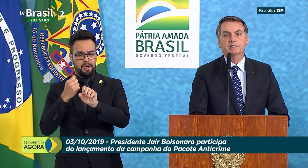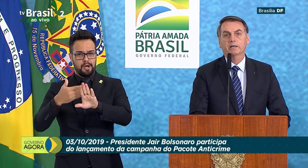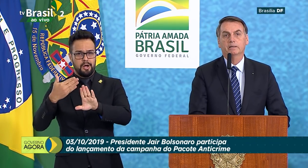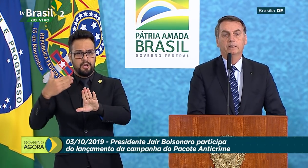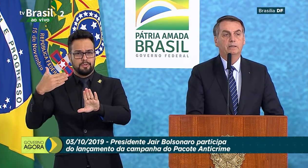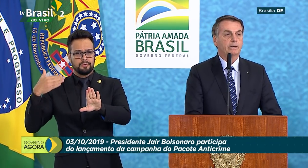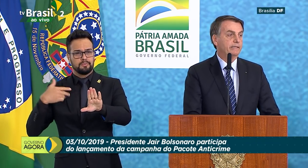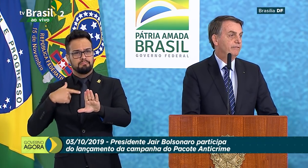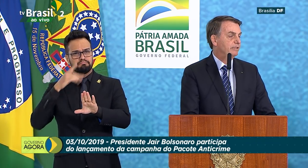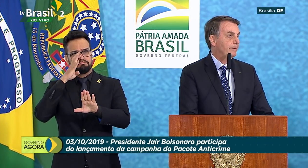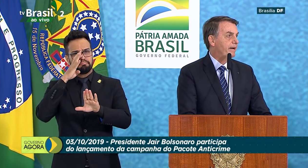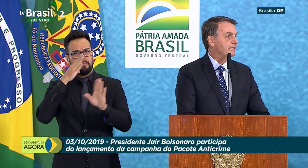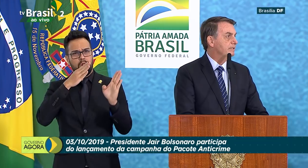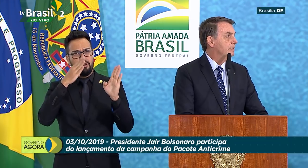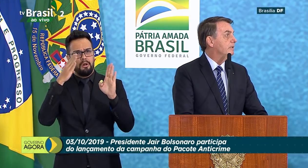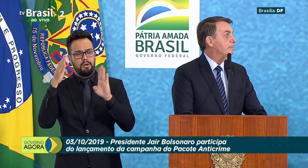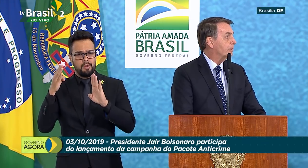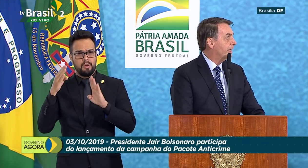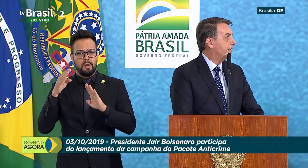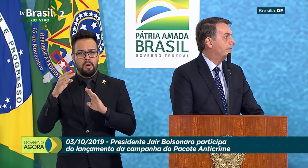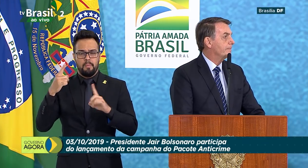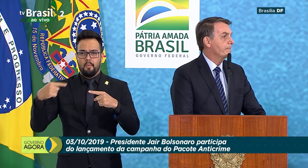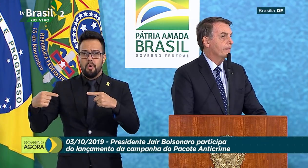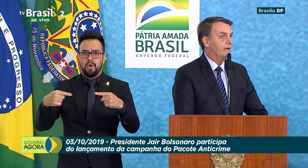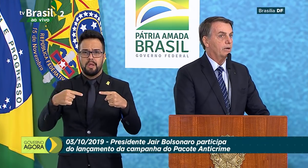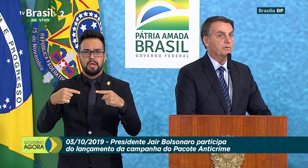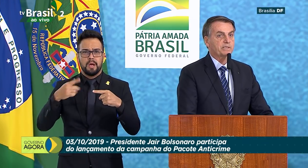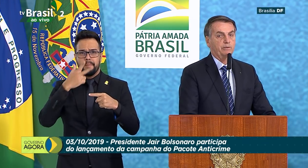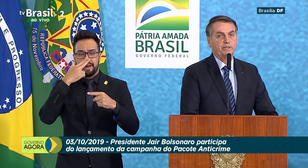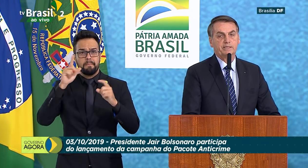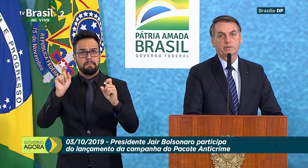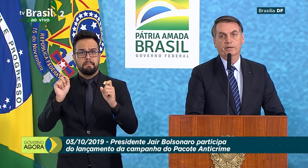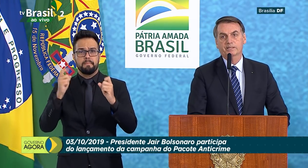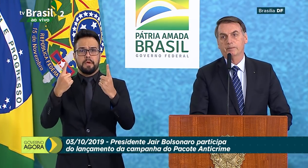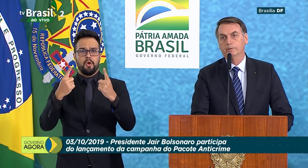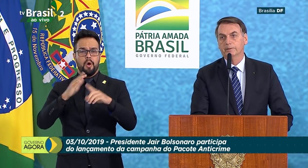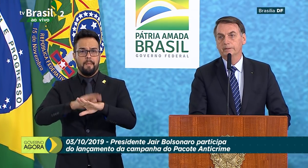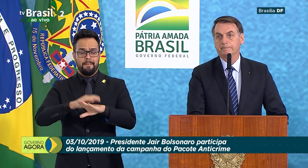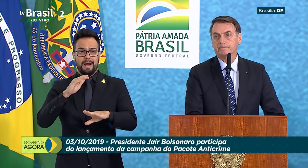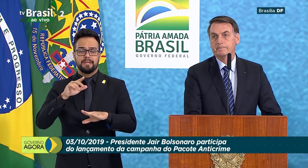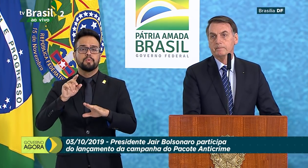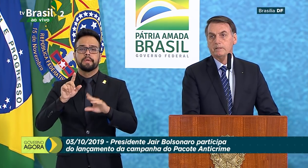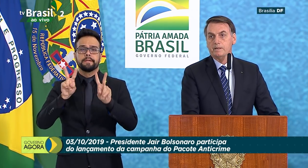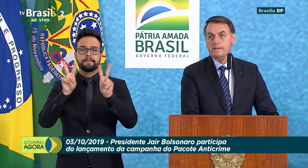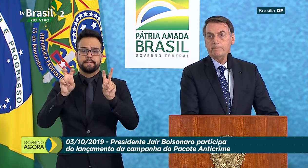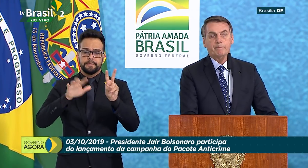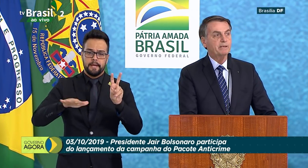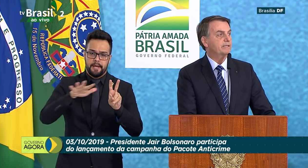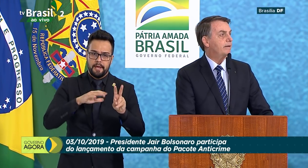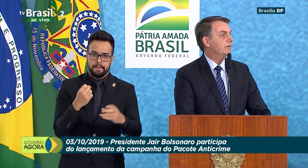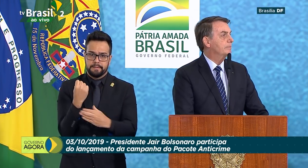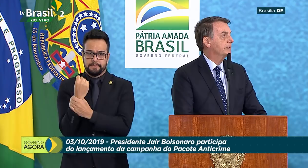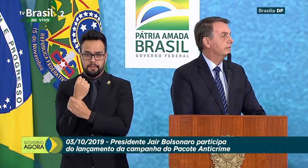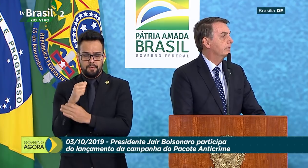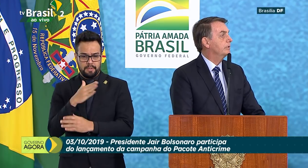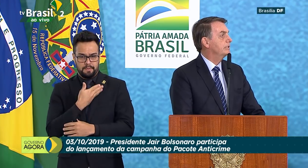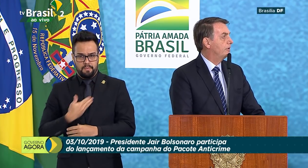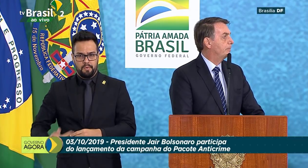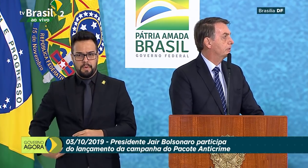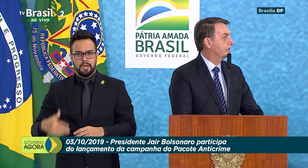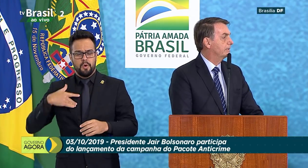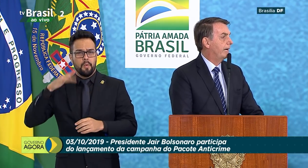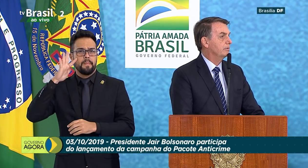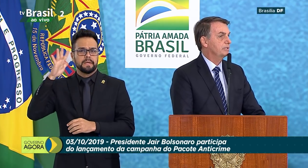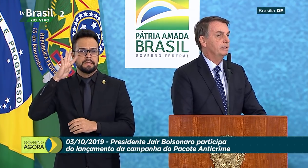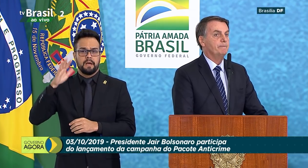essa política cada vez mais piorava a questão da segurança pública. E sempre pensava comigo, né, quando